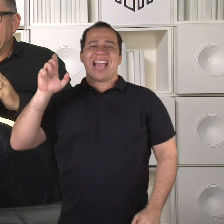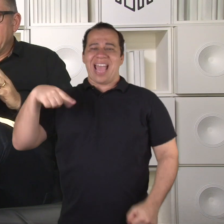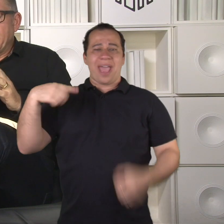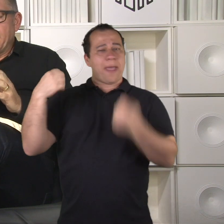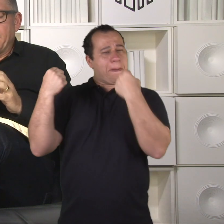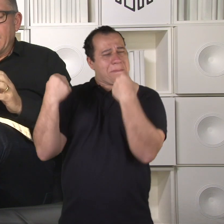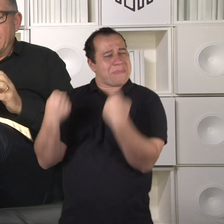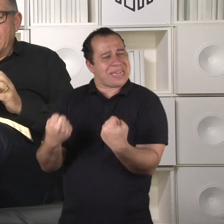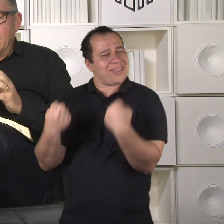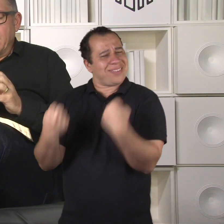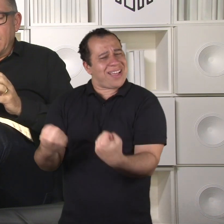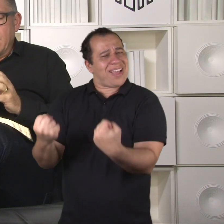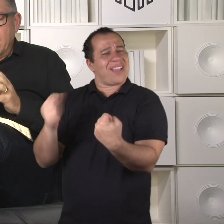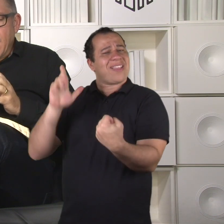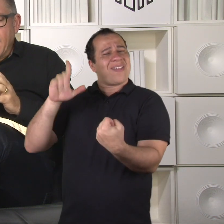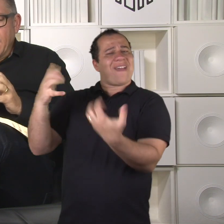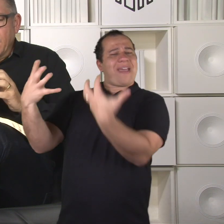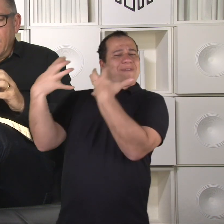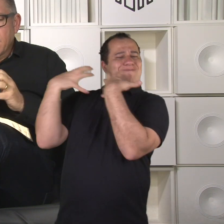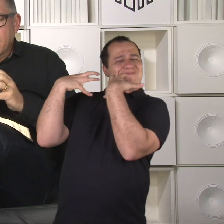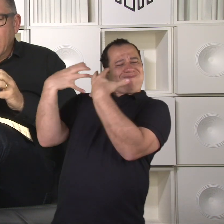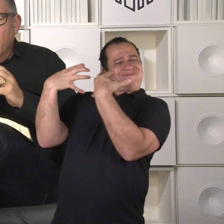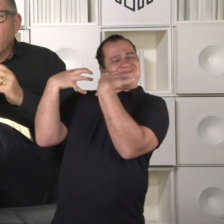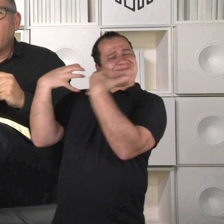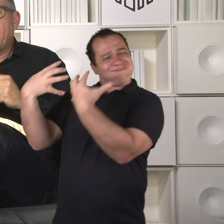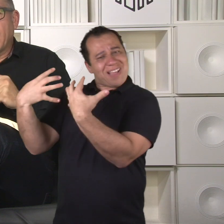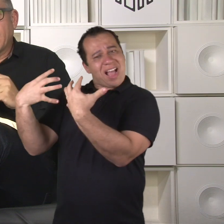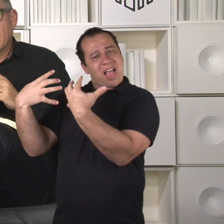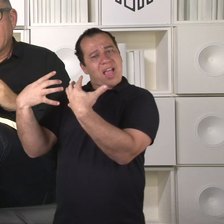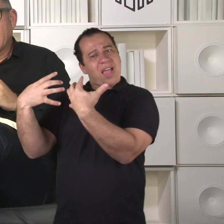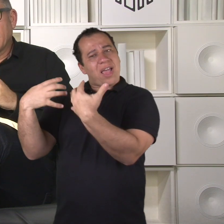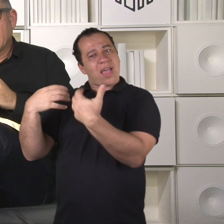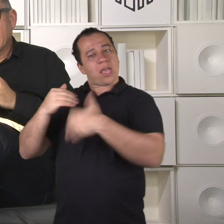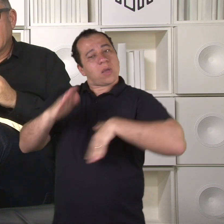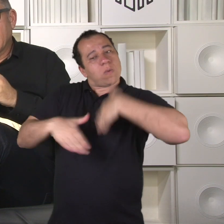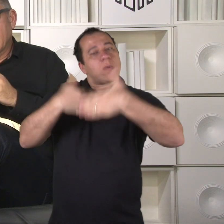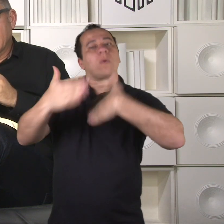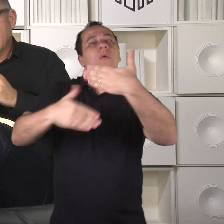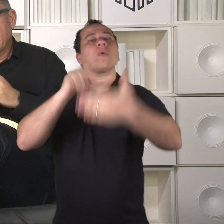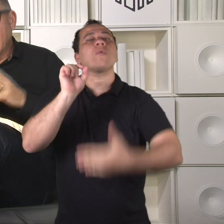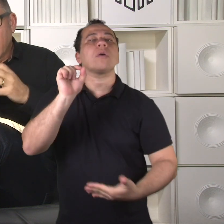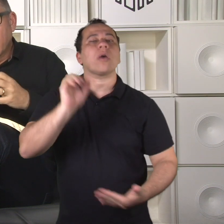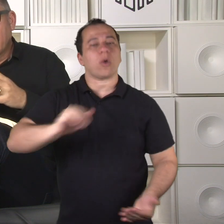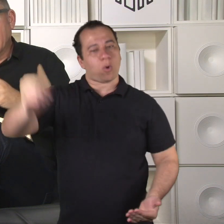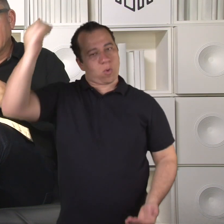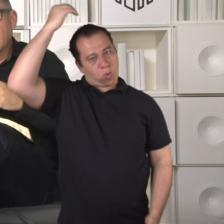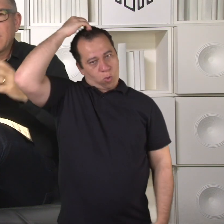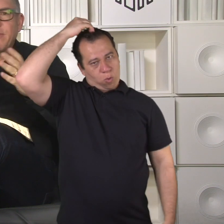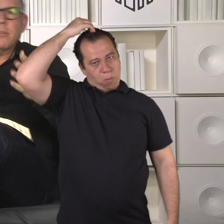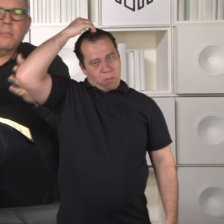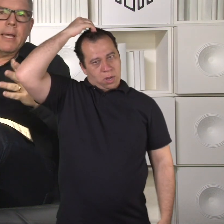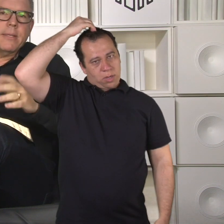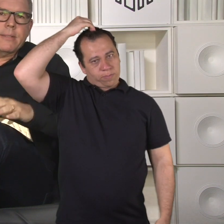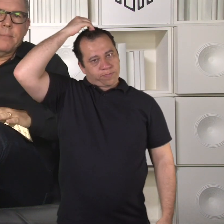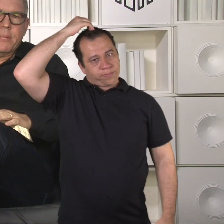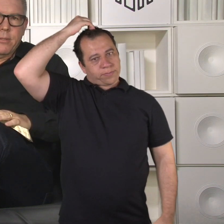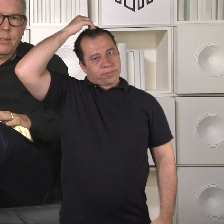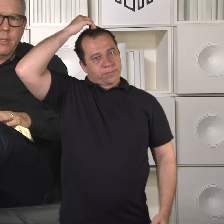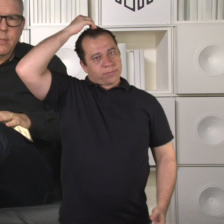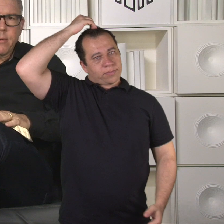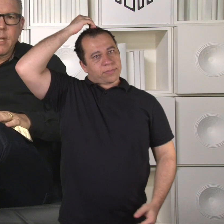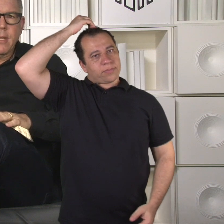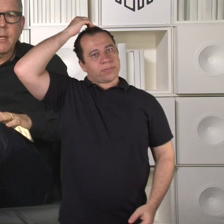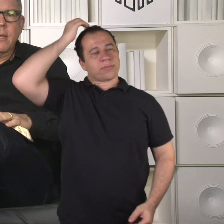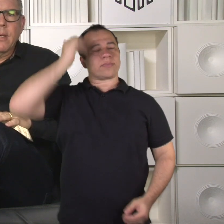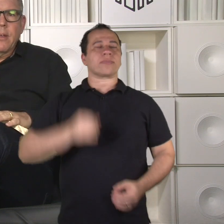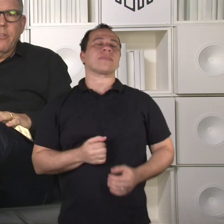opressora e gera em nós uma culpa. Uma culpa. Um dos livros mais